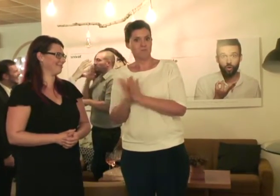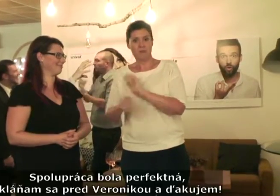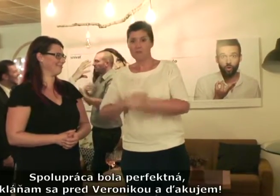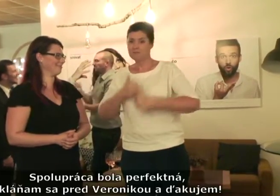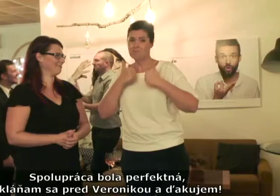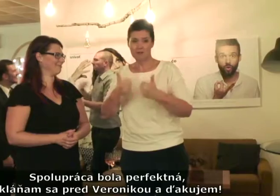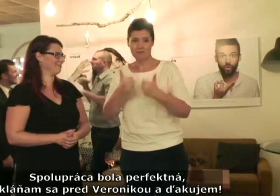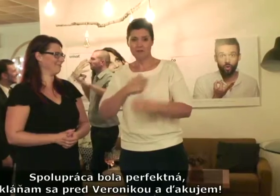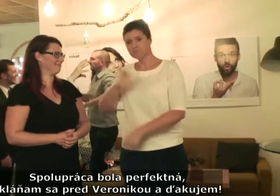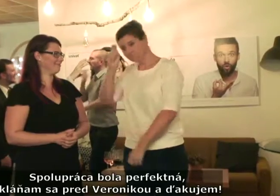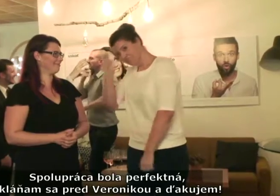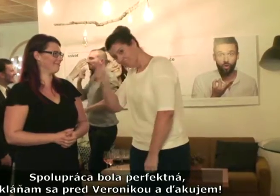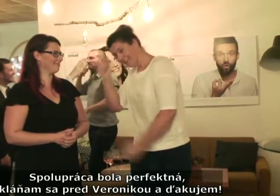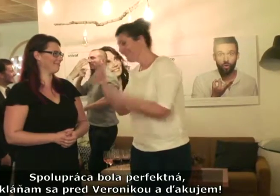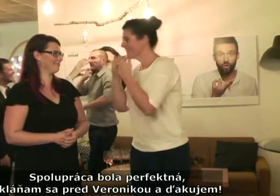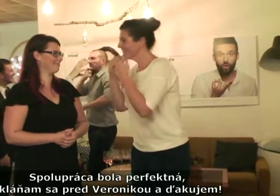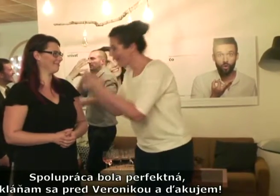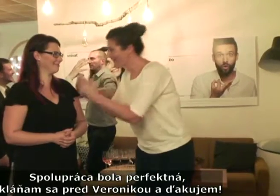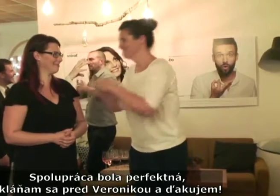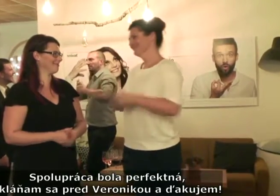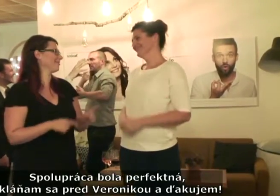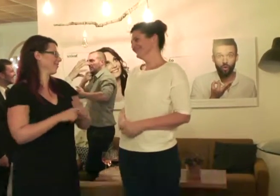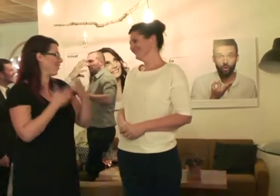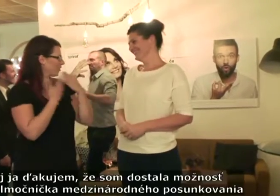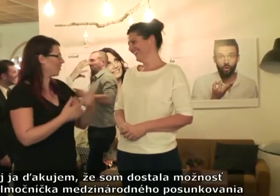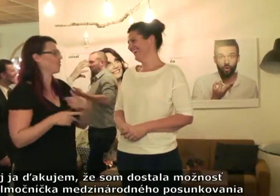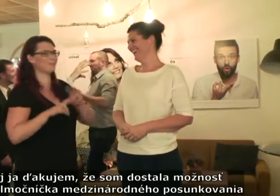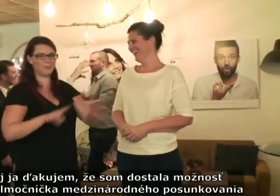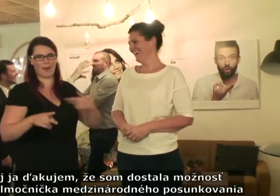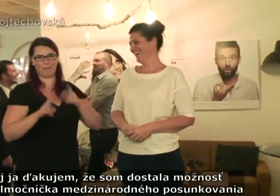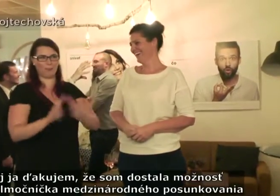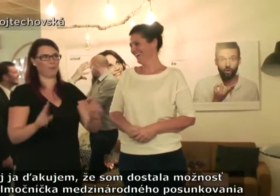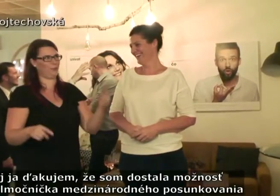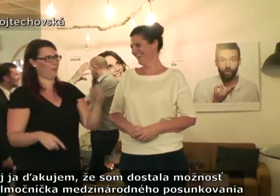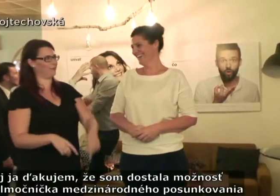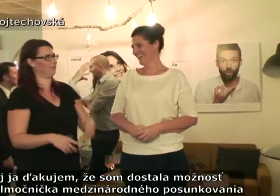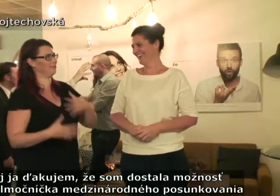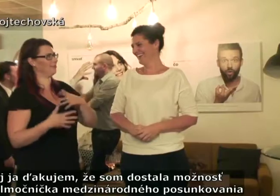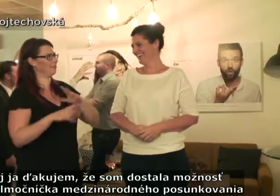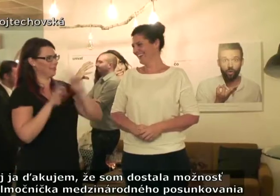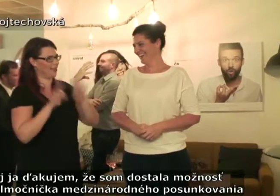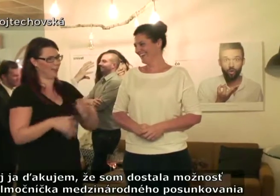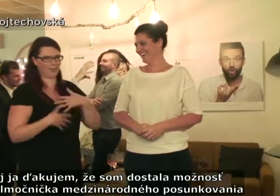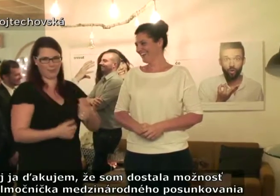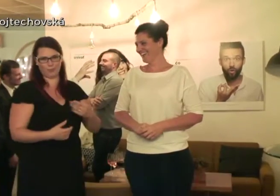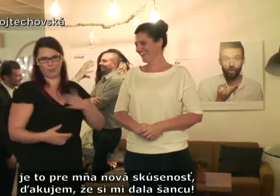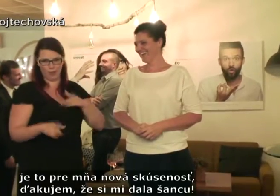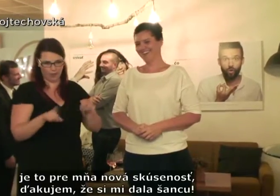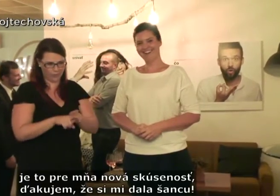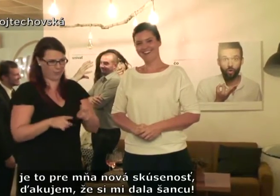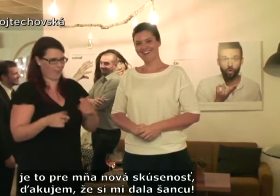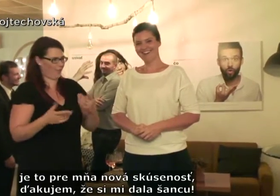Spolupráca bola perfektná. Skláňam sa pred Veronikou a ďakujem. A ja ďakujem, že som dostala možnosť ako